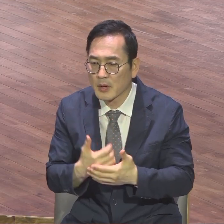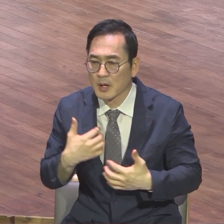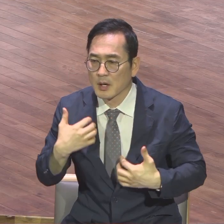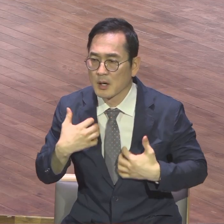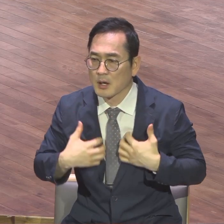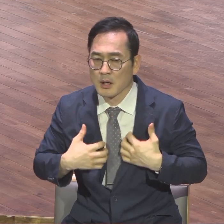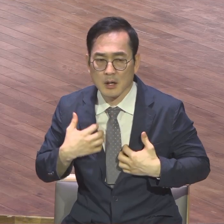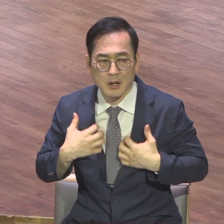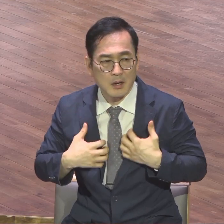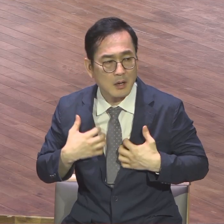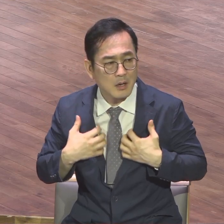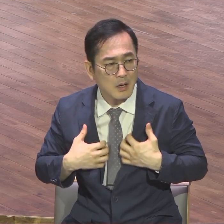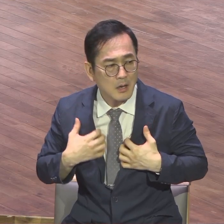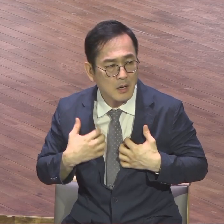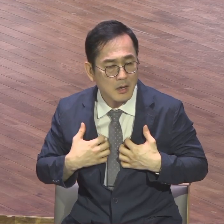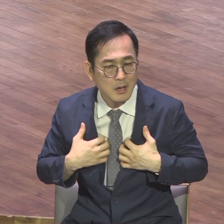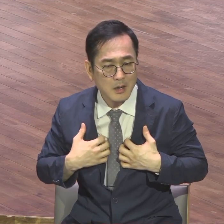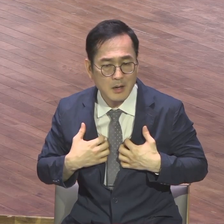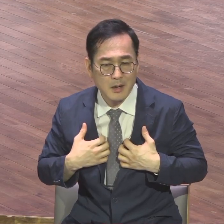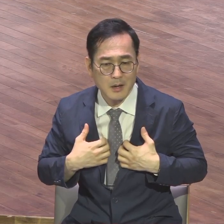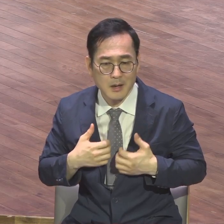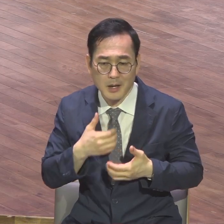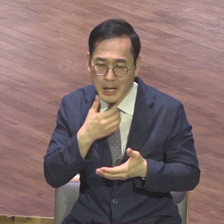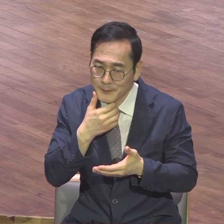아니에요. 영적으로 감동을 받는 거예요.